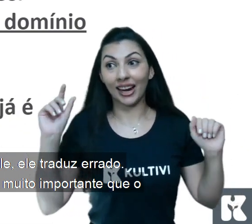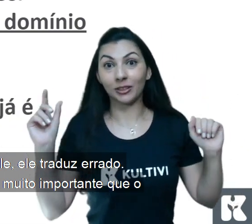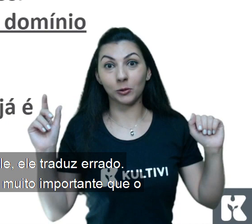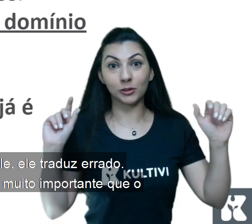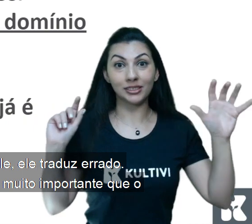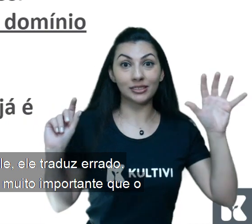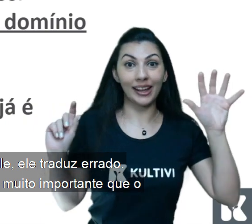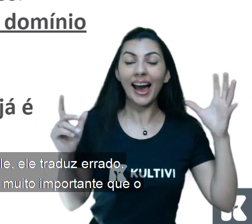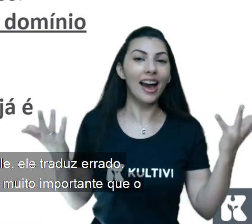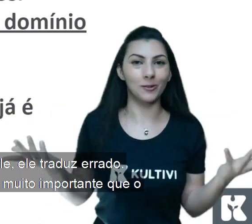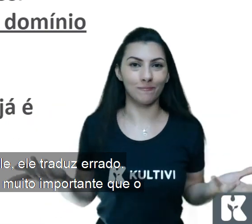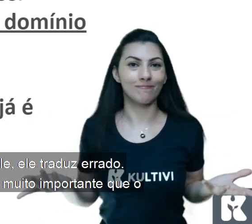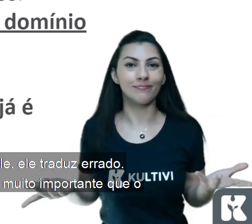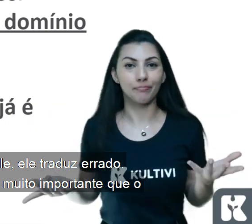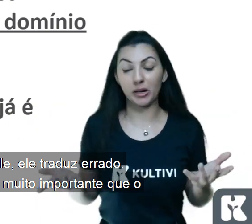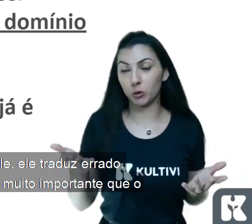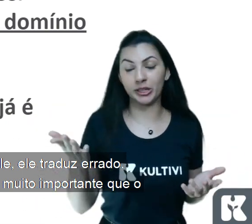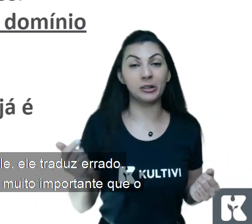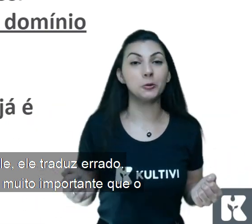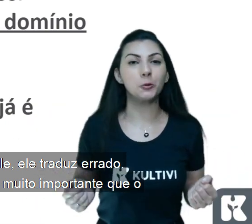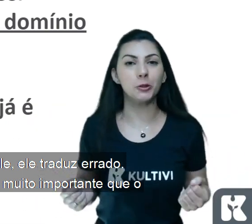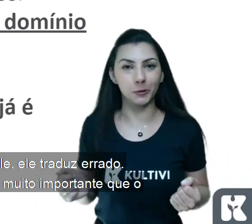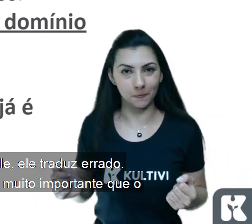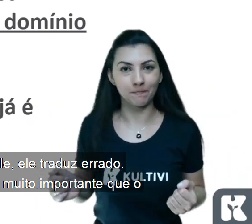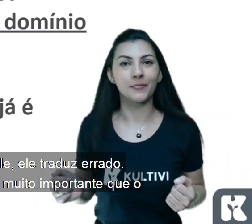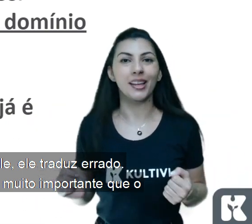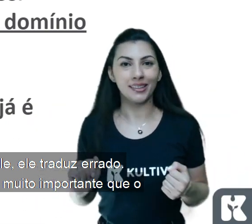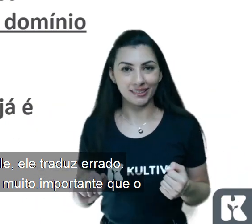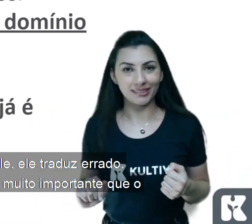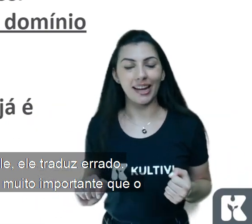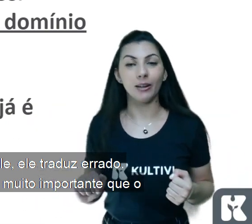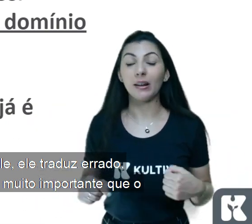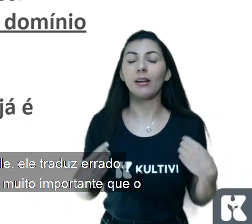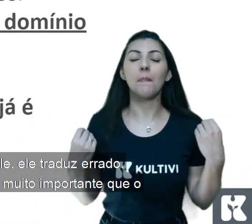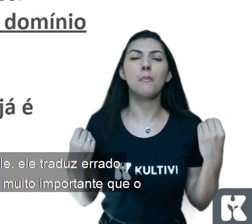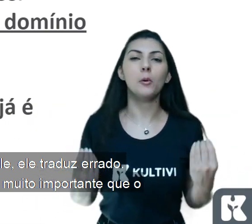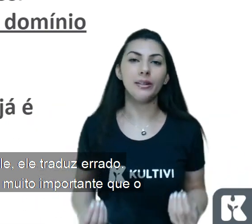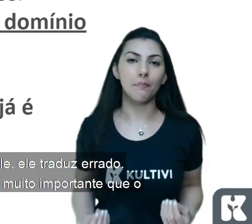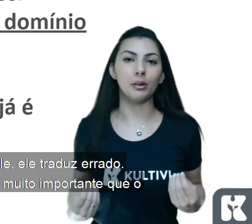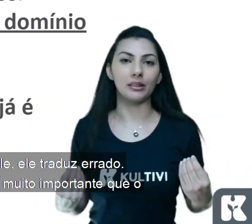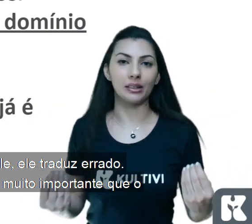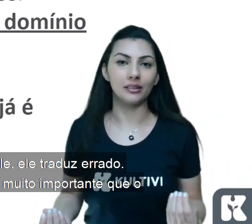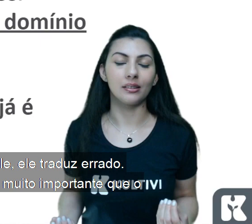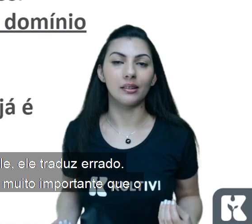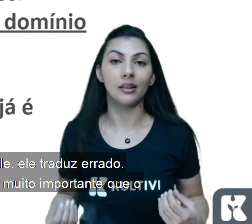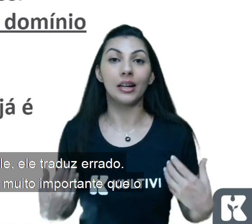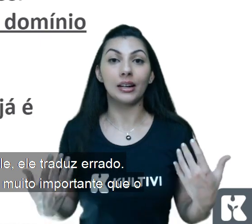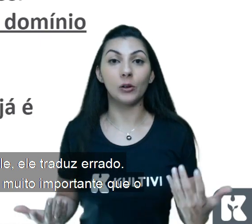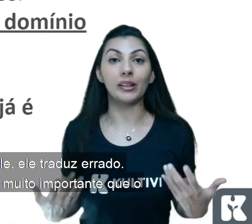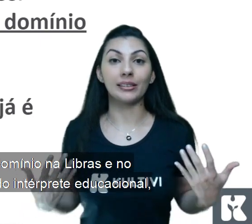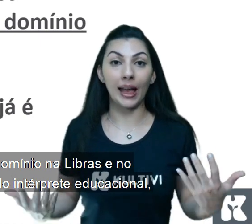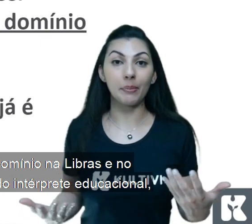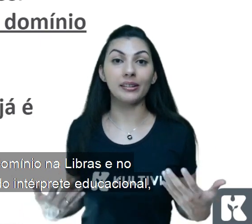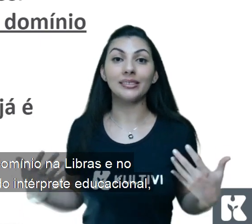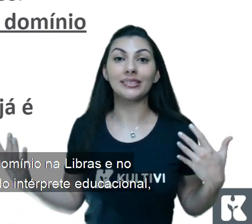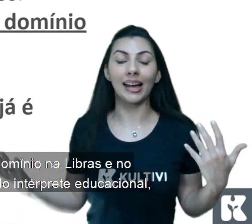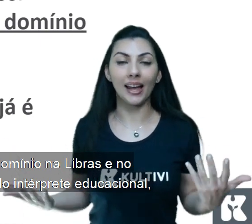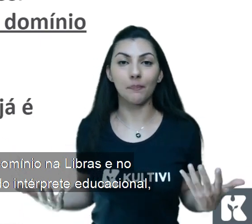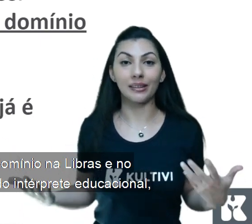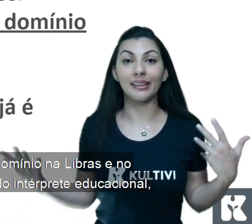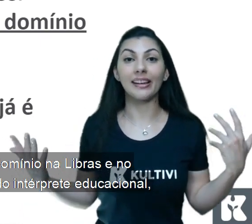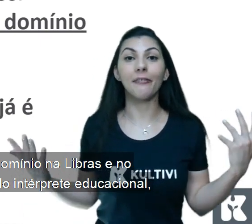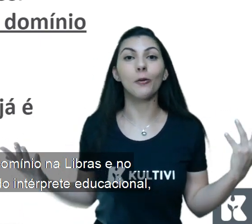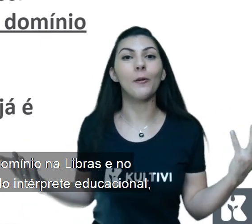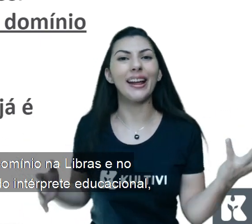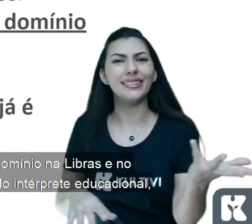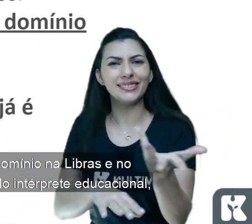ele traduz errado, prejudica o surdo, certo? Então é muito importante que o intérprete